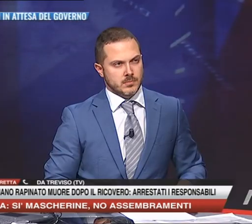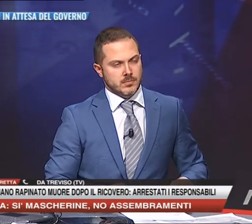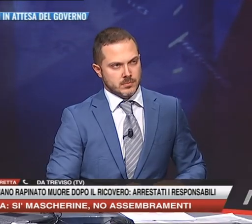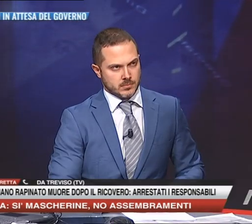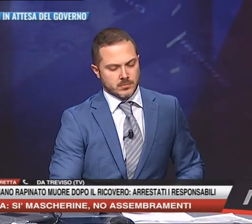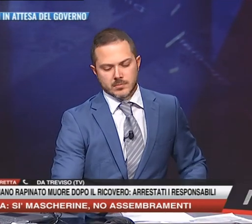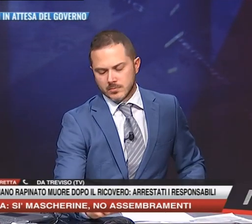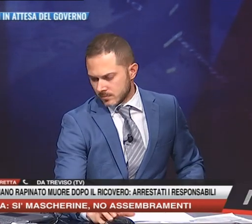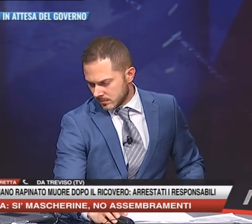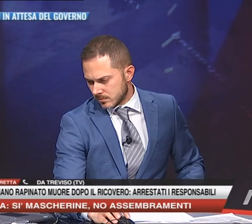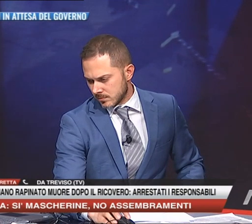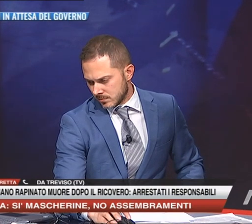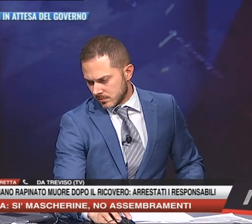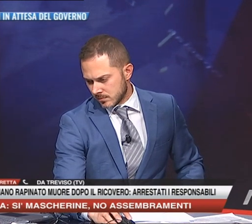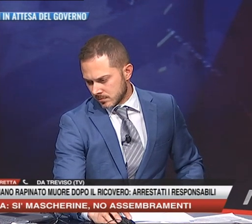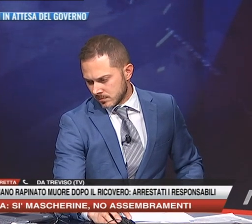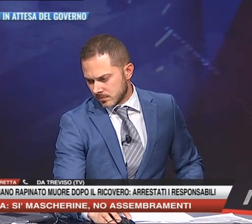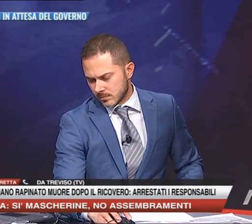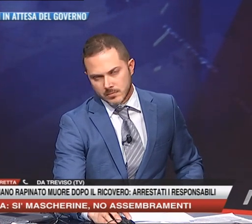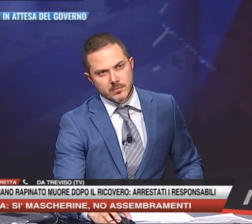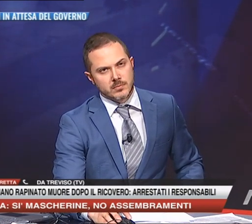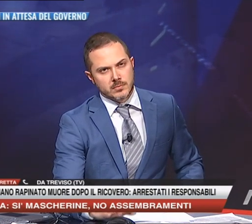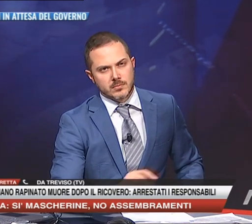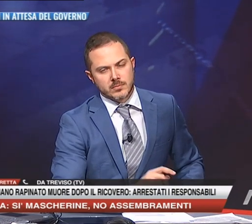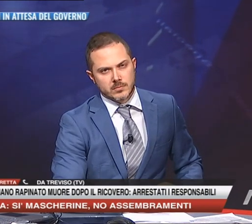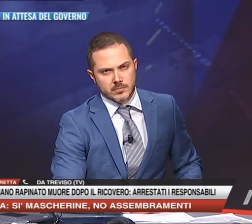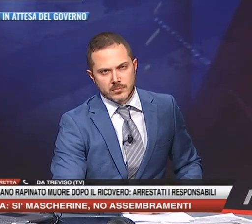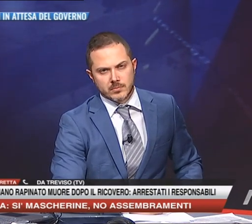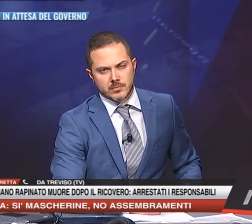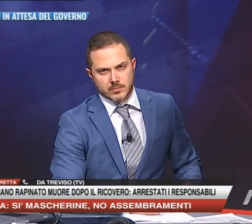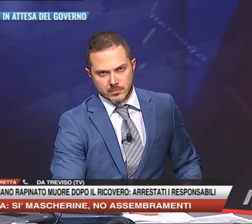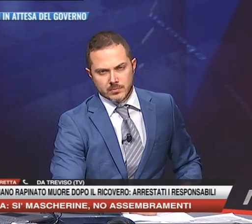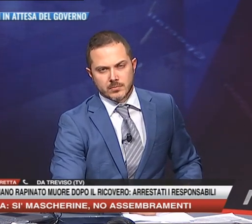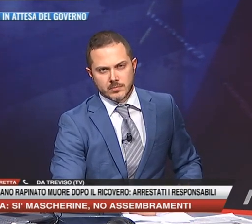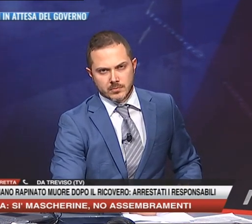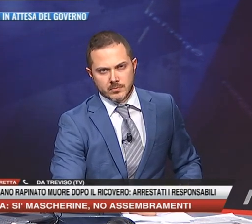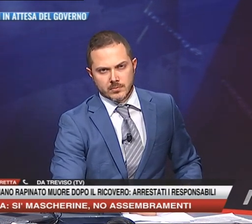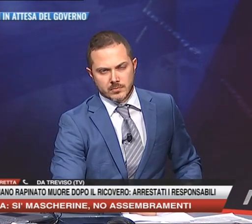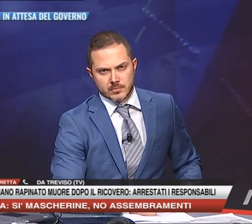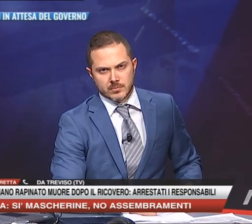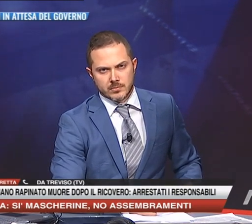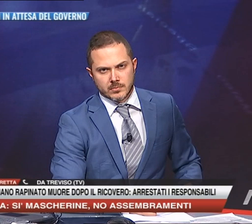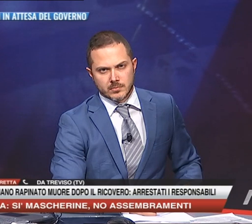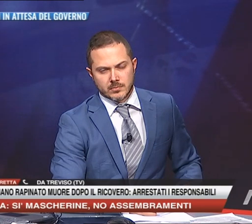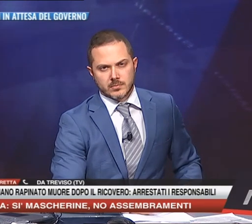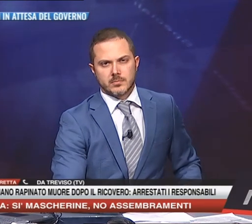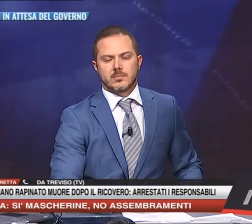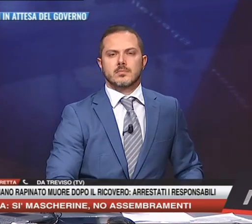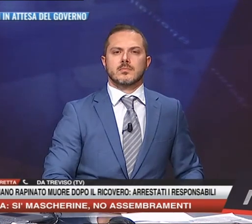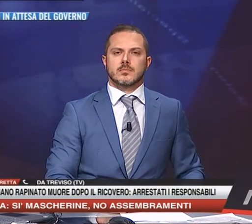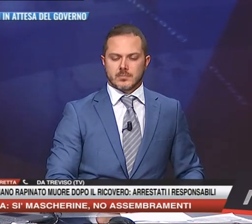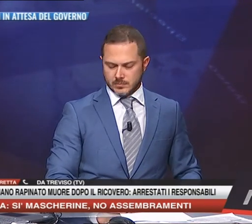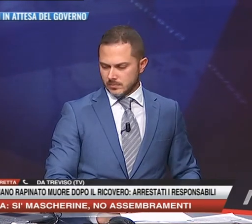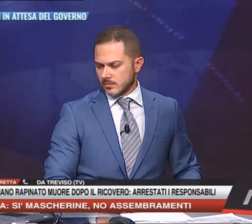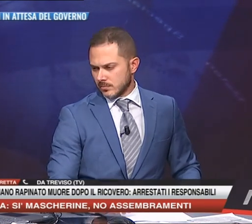sono state fatali e l'uomo non ce l'ha fatta, quindi le lesioni lo portarono alla morte. Grazie alle telecamere